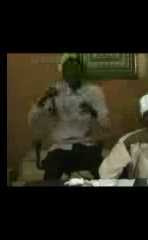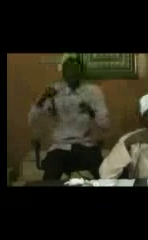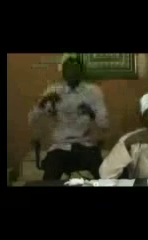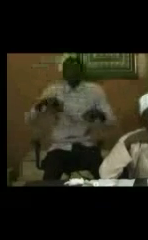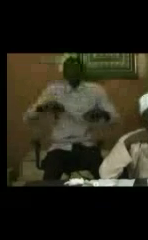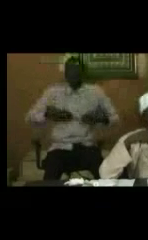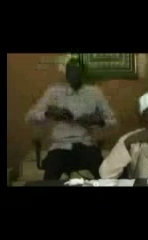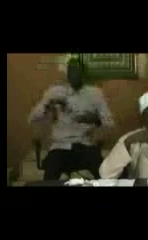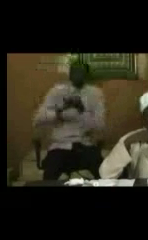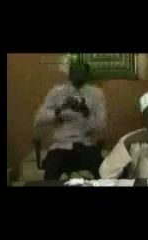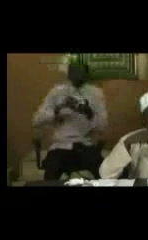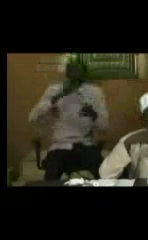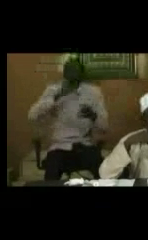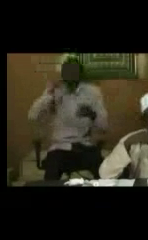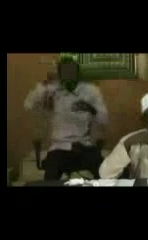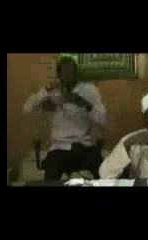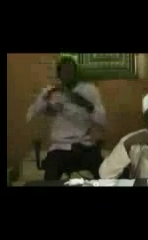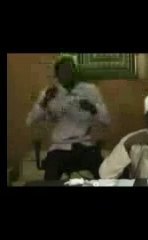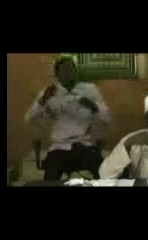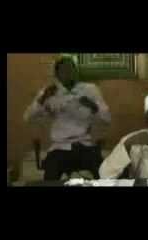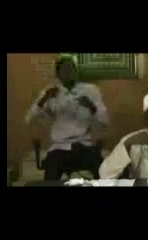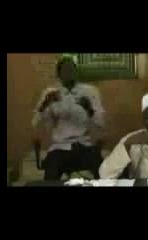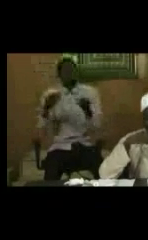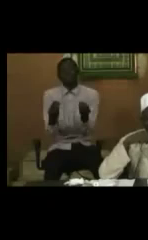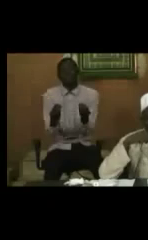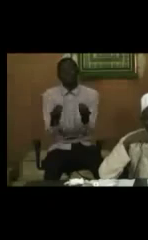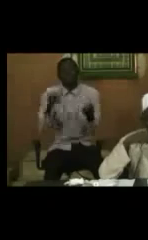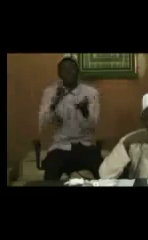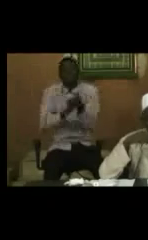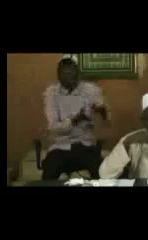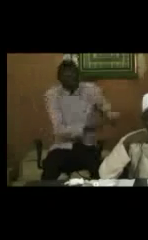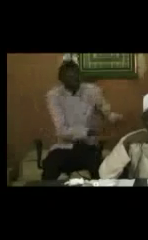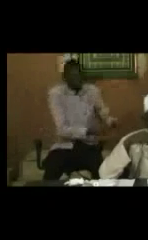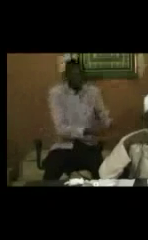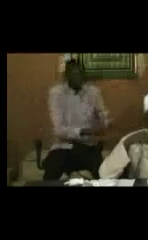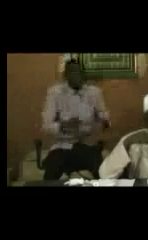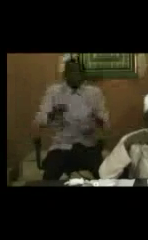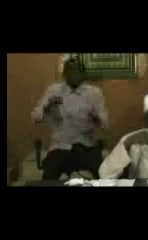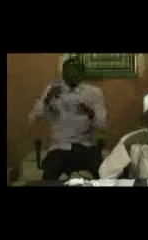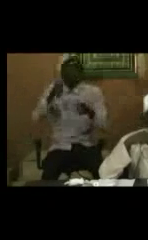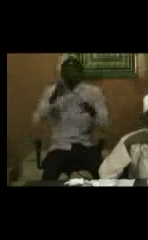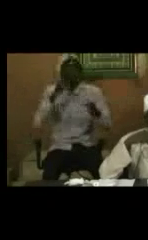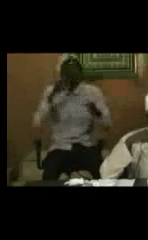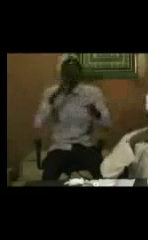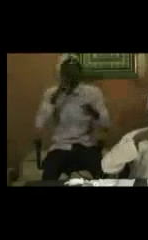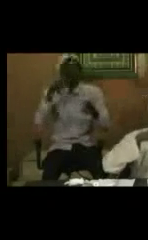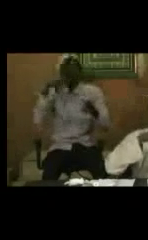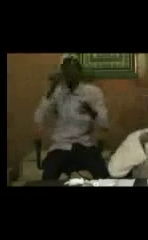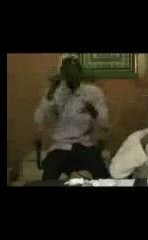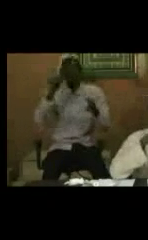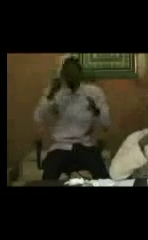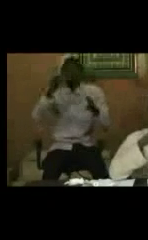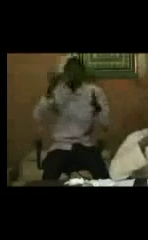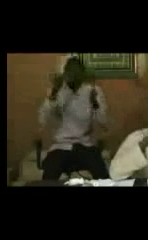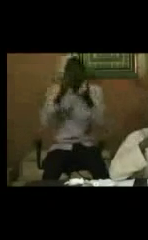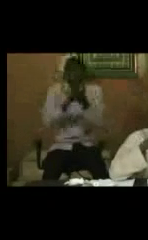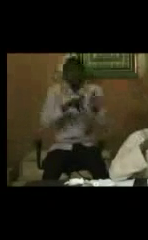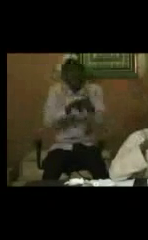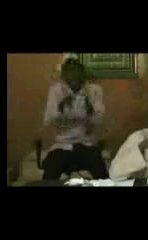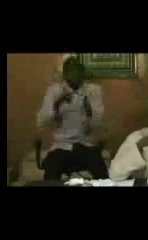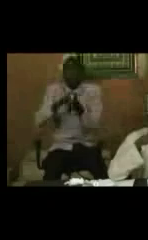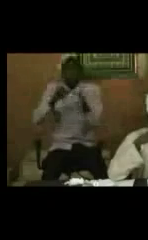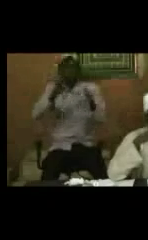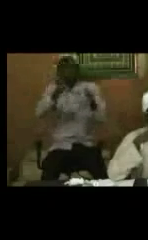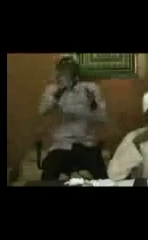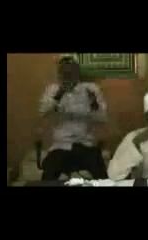ni ona meji ke le mo pa ma fa ti se o ti se jina won ni mo gba hadith yi wa ni ona meji